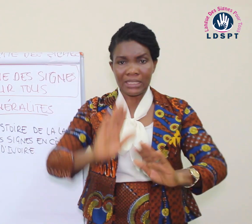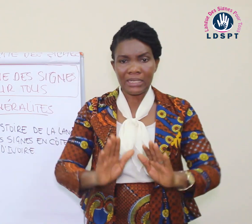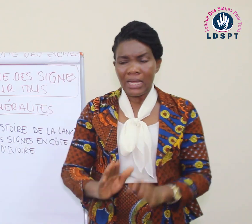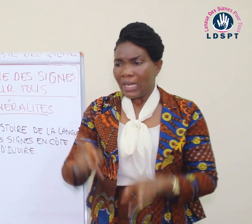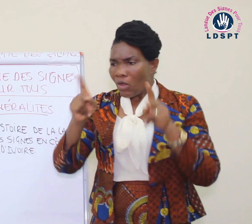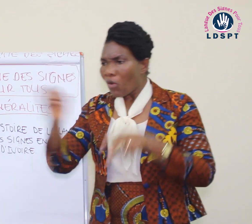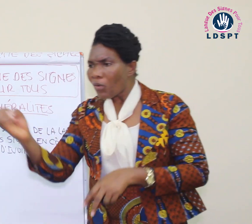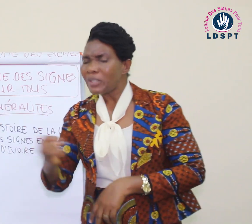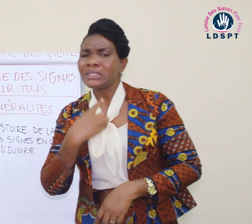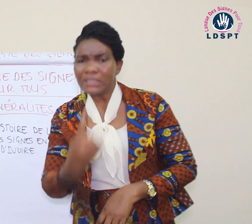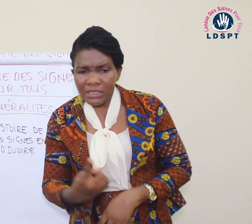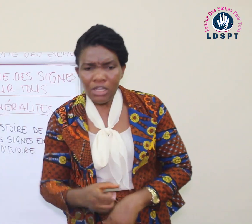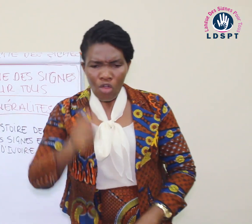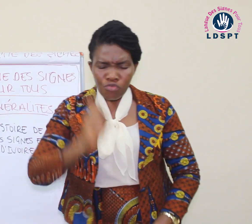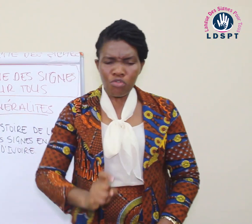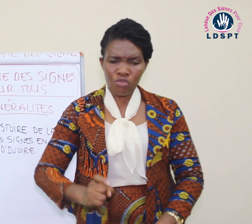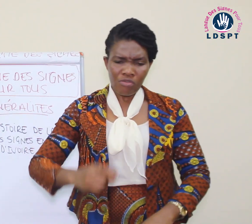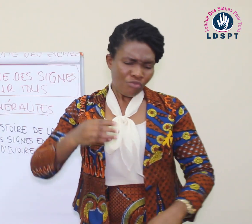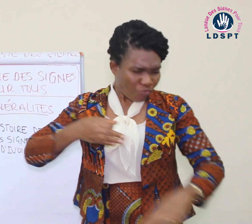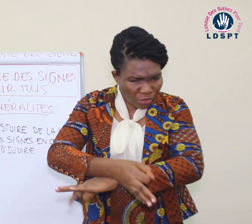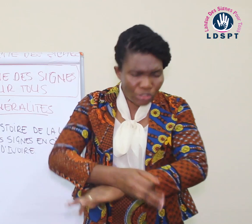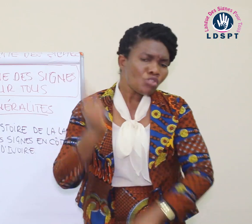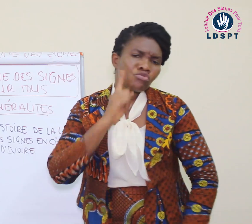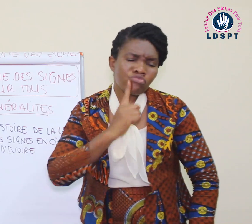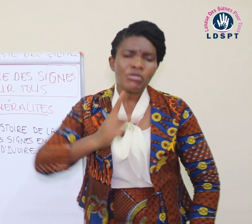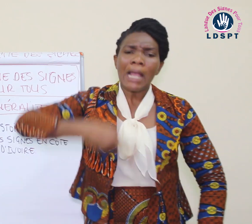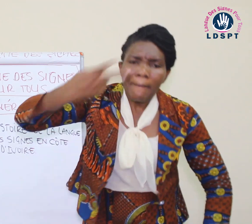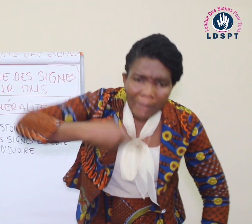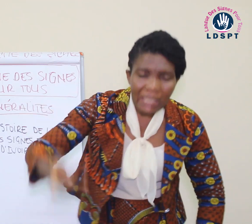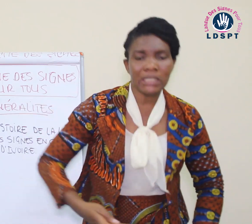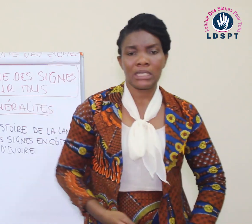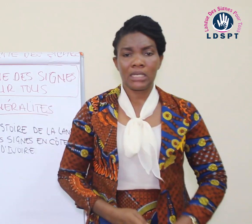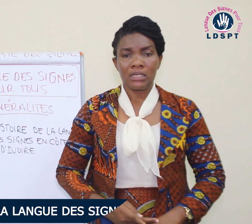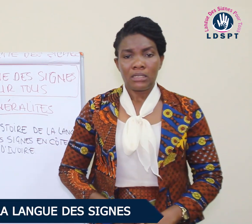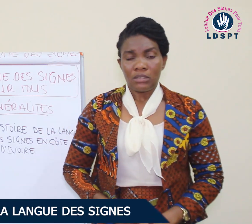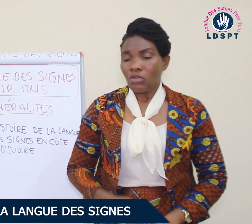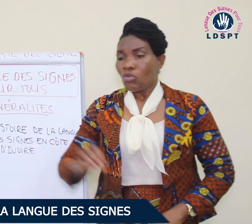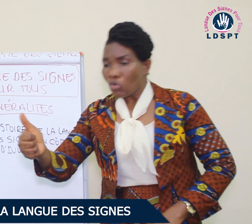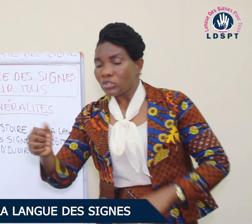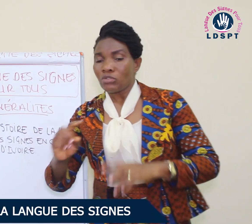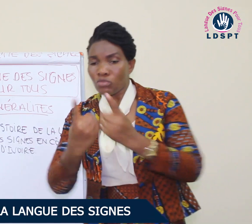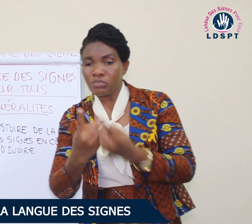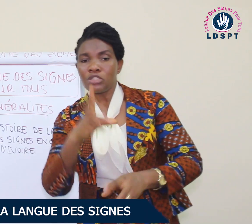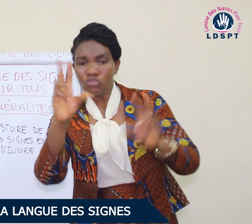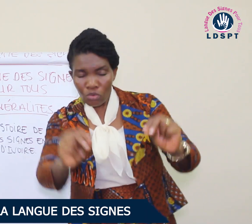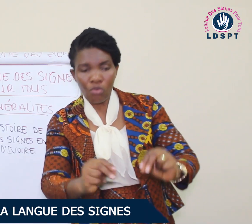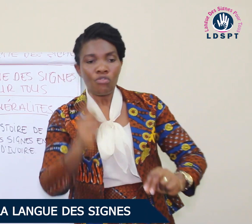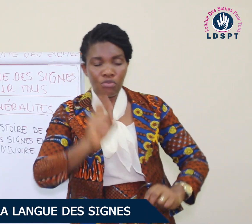est dans la logique des prétentions du 19e siècle sur toute l'Europe et